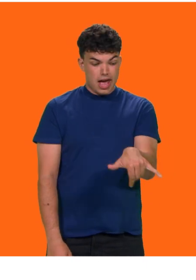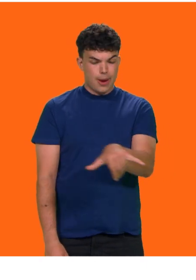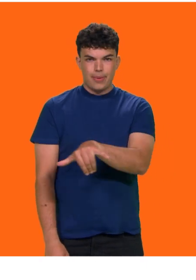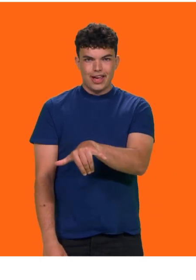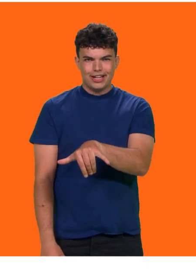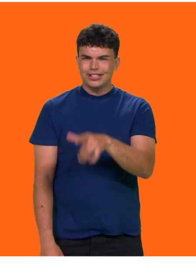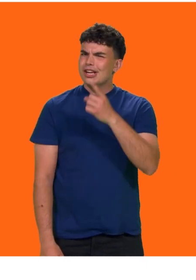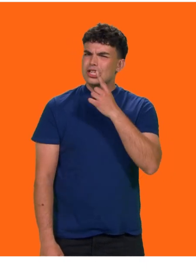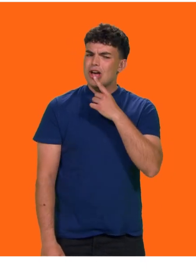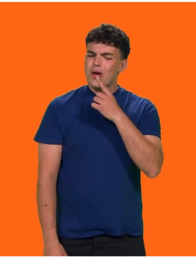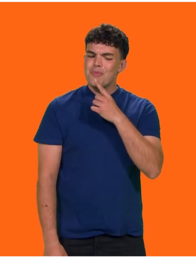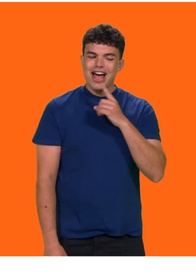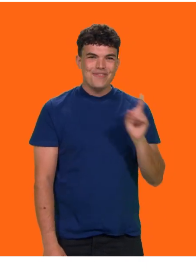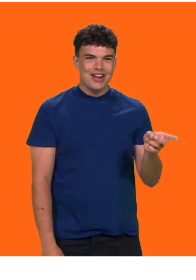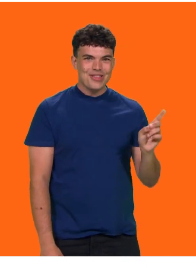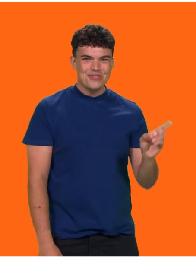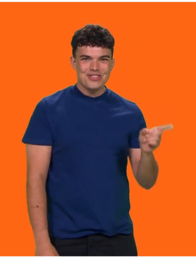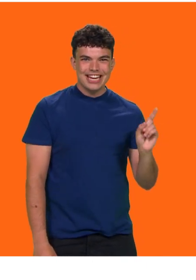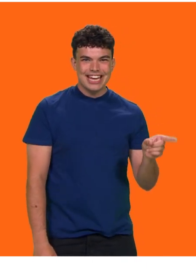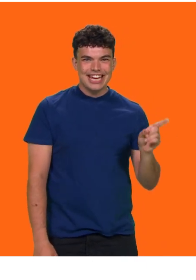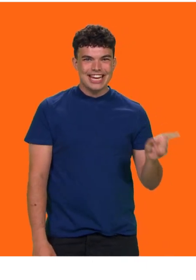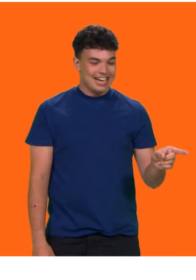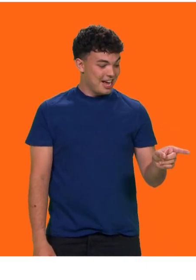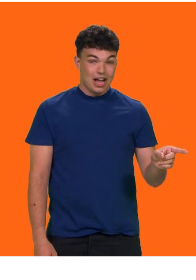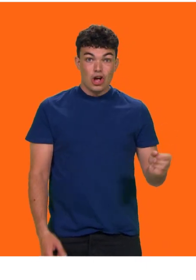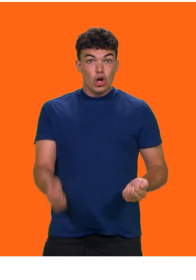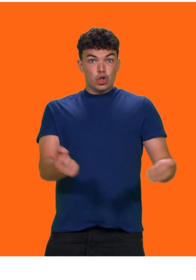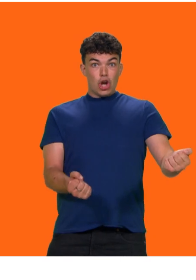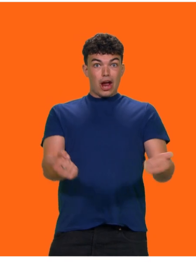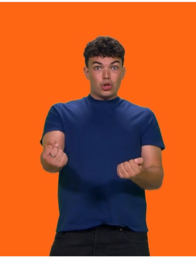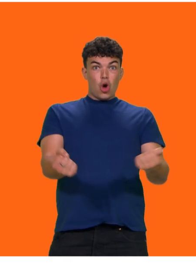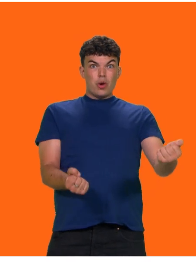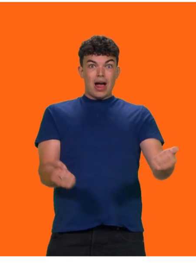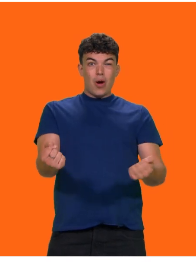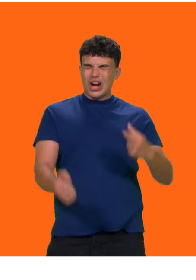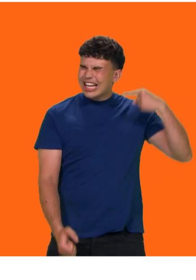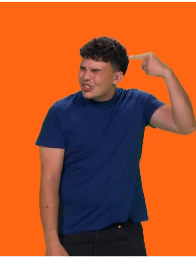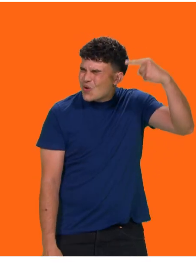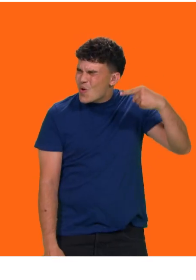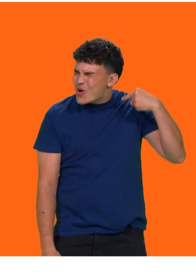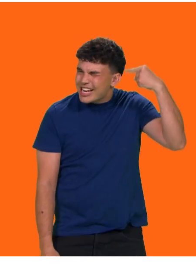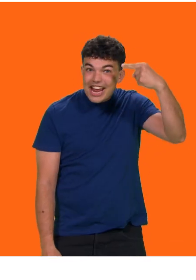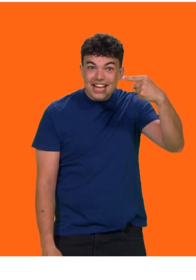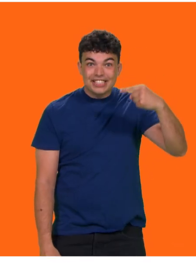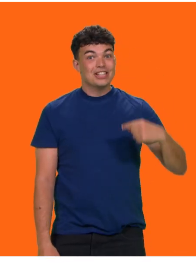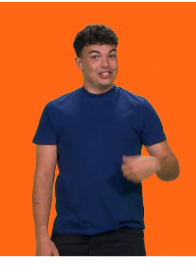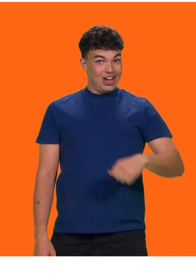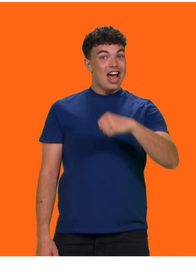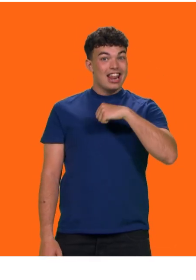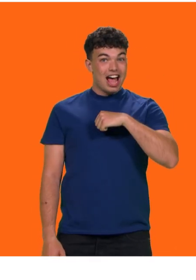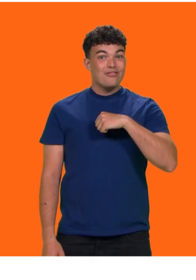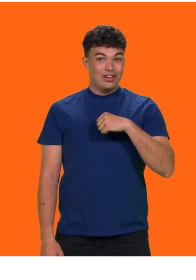yn gerbyd, dyma fyddwn ni. Tractor mawr a sŵn